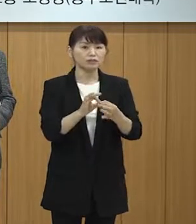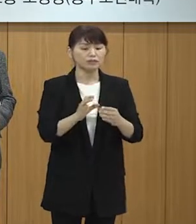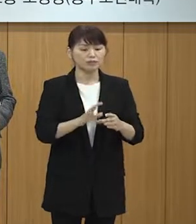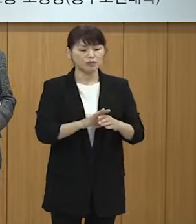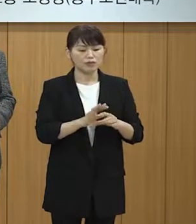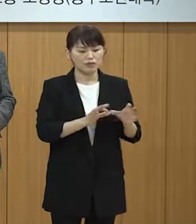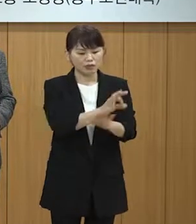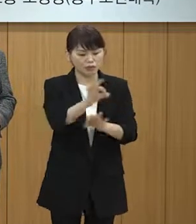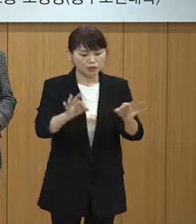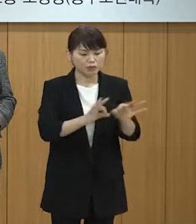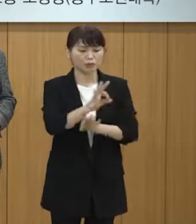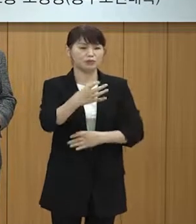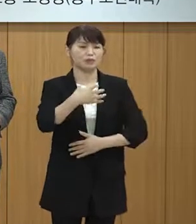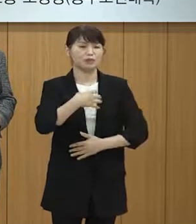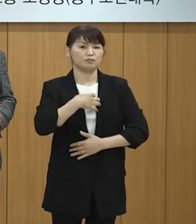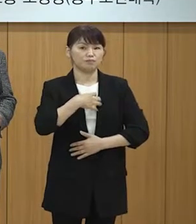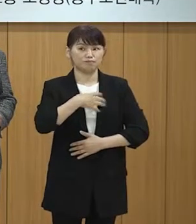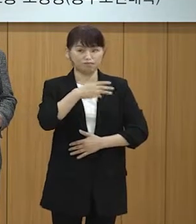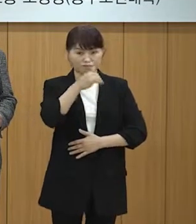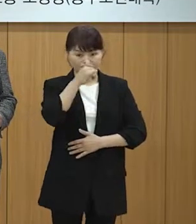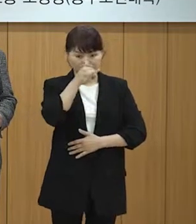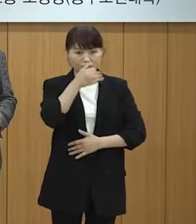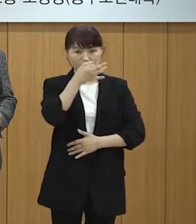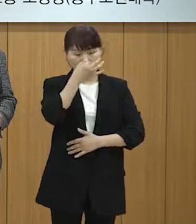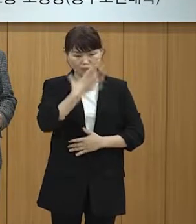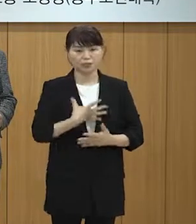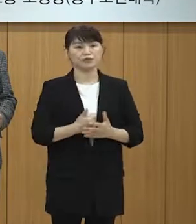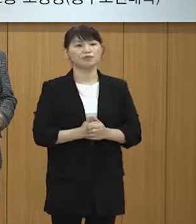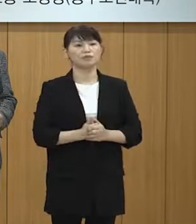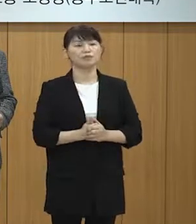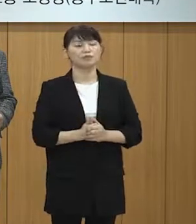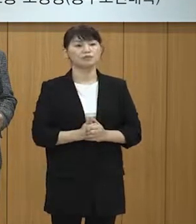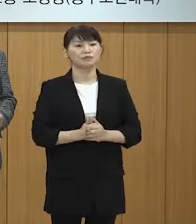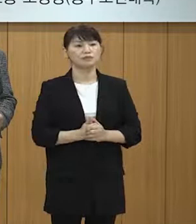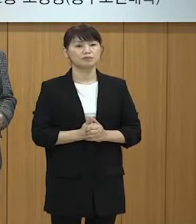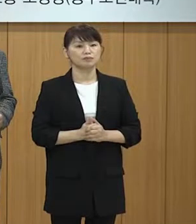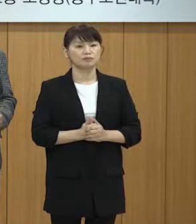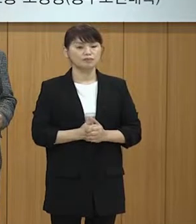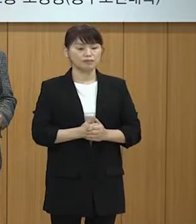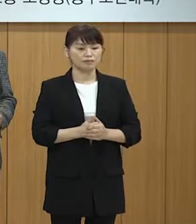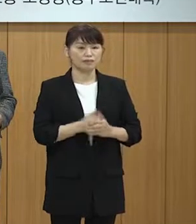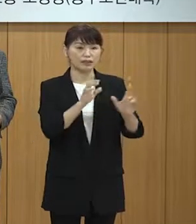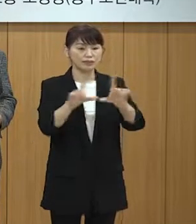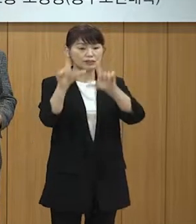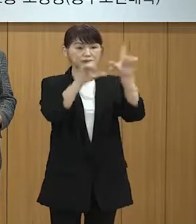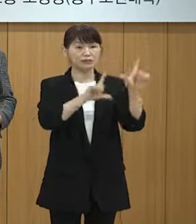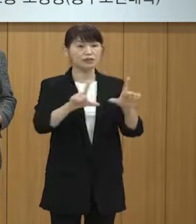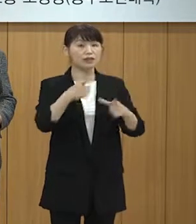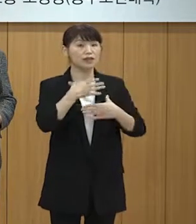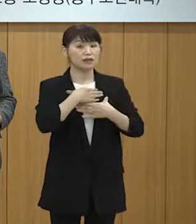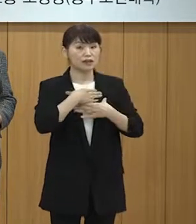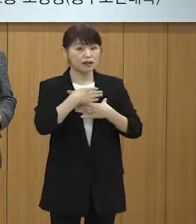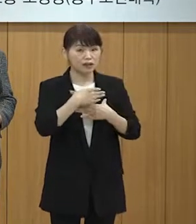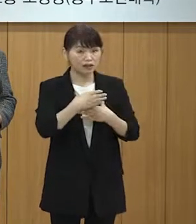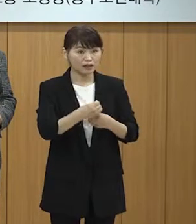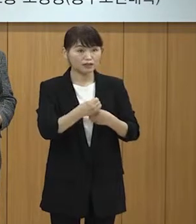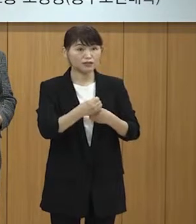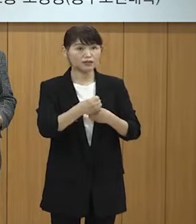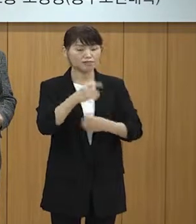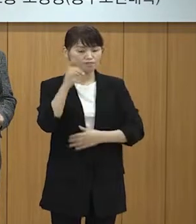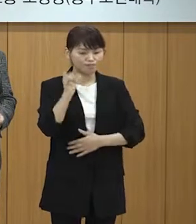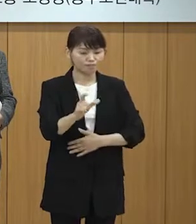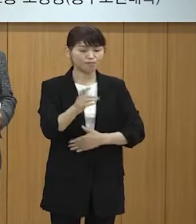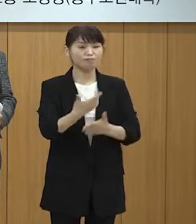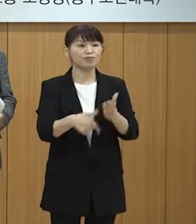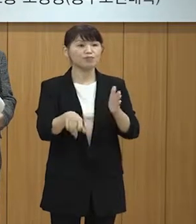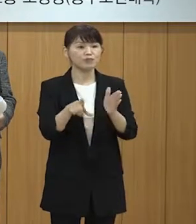고통을 겪고 있는 국민의 일상 회복 지원과 민생 안정 사업, 국민 안전 강화 등에